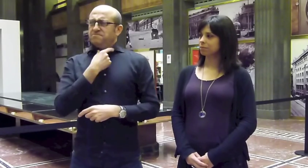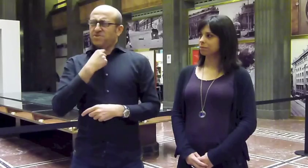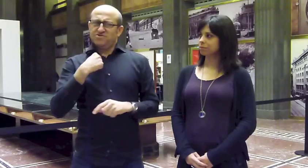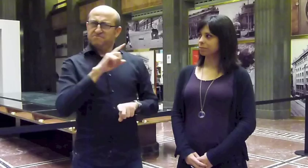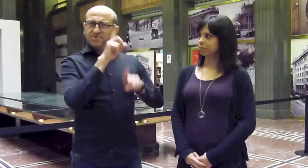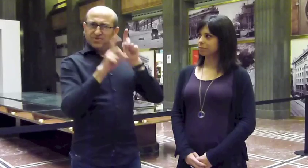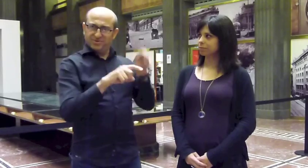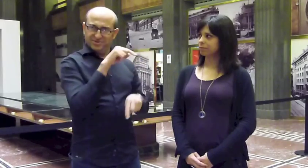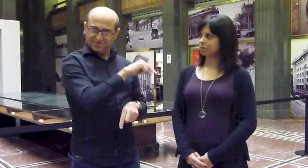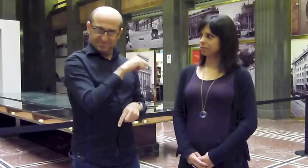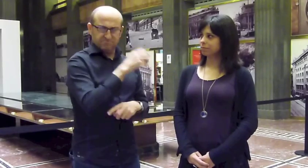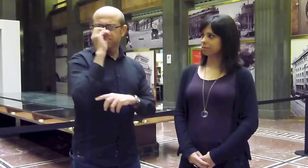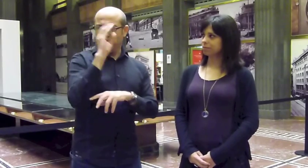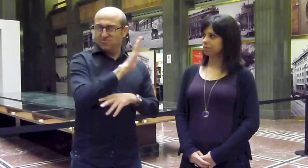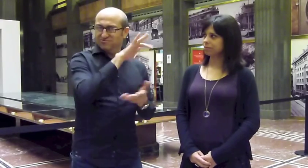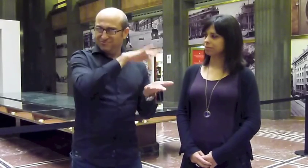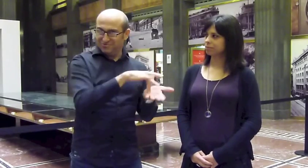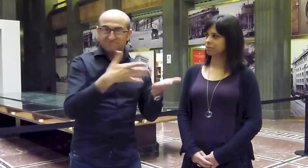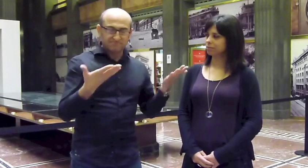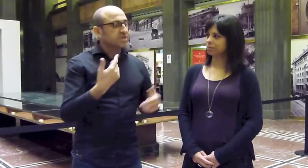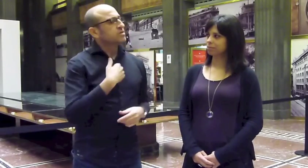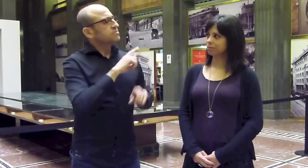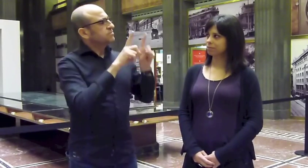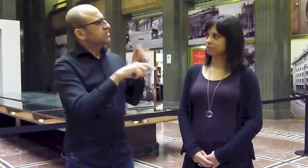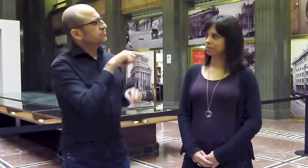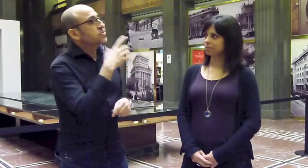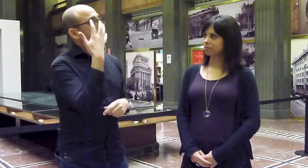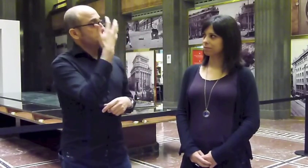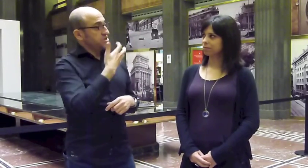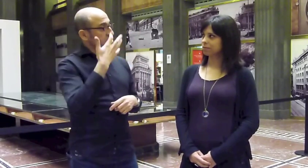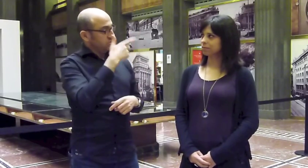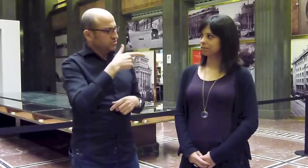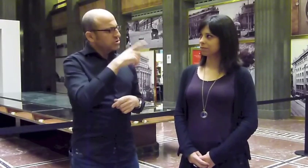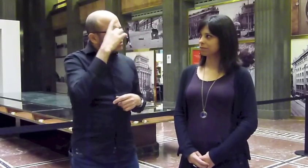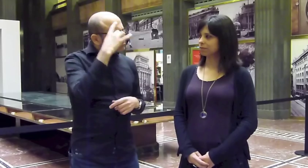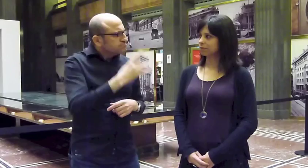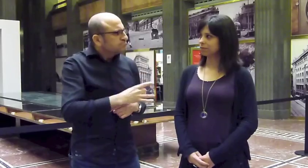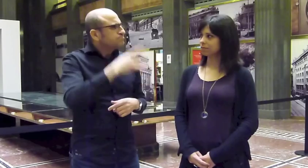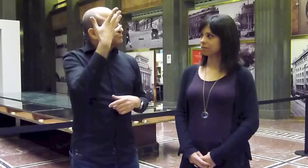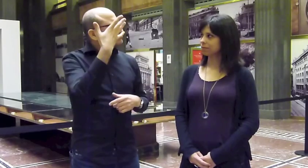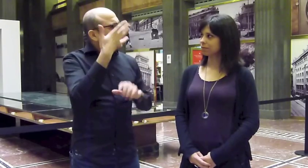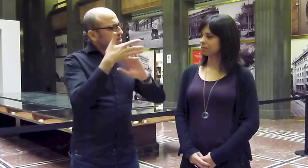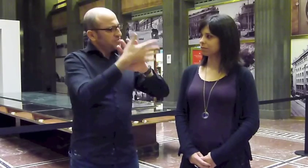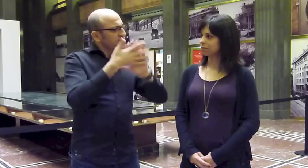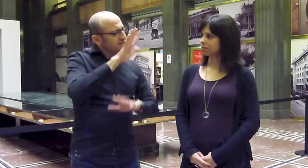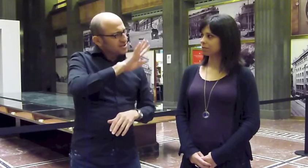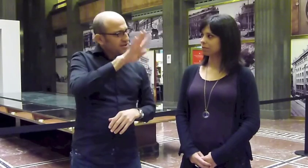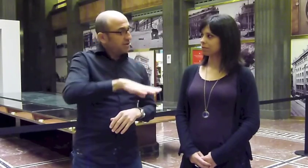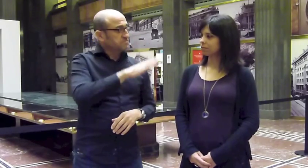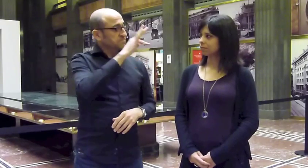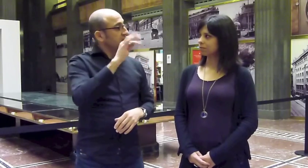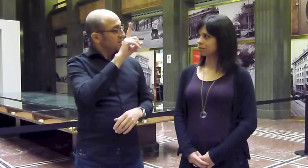transmitido ponencias muy interesantes y me encuentro con una de ellas. Le voy a trasladar una pregunta. En vuestros cuentos y